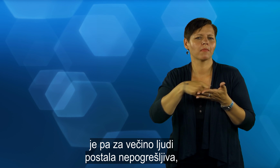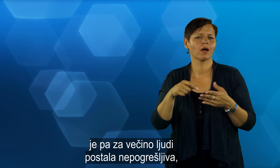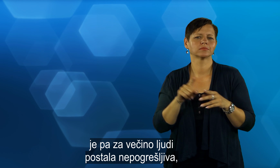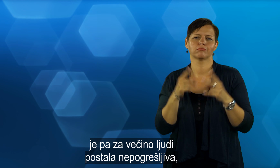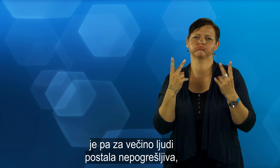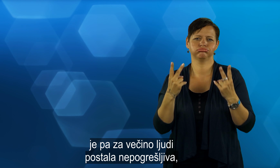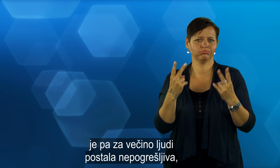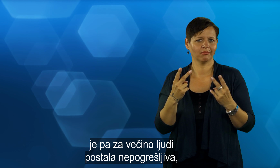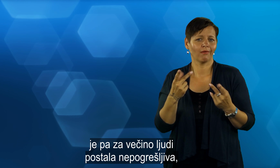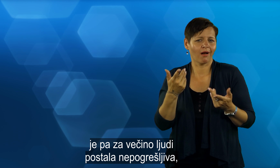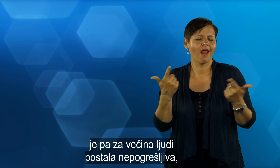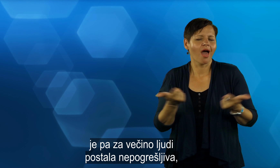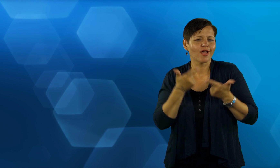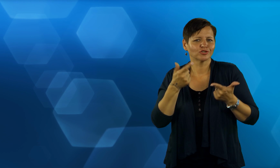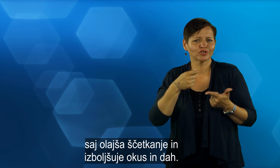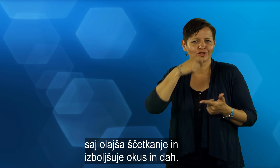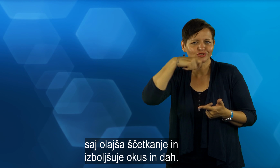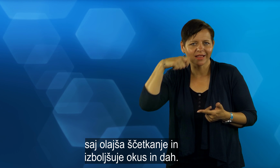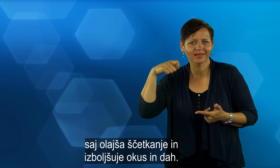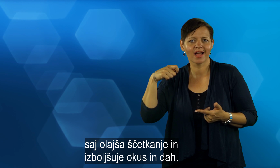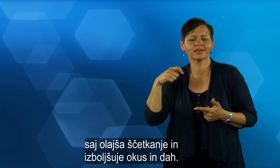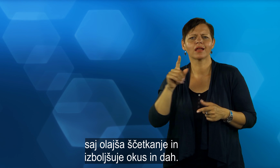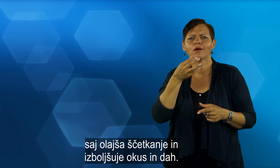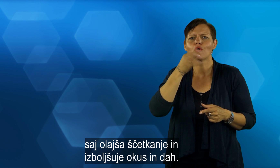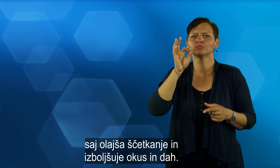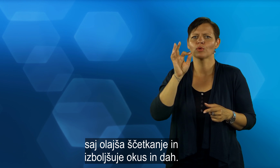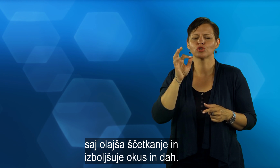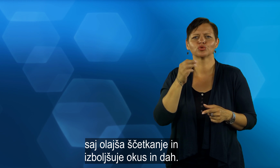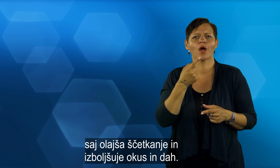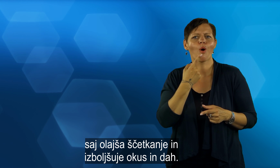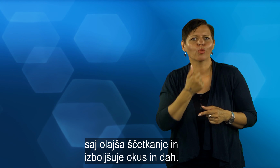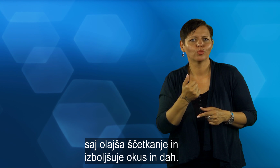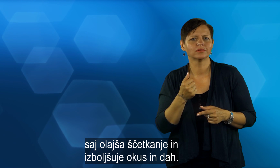olajša ščetkanje in izboljšuje okus in dah.